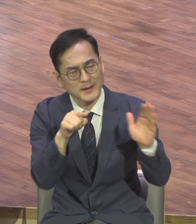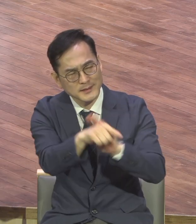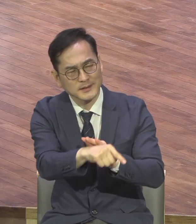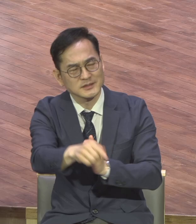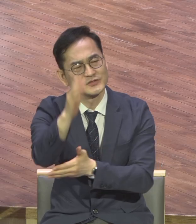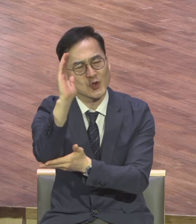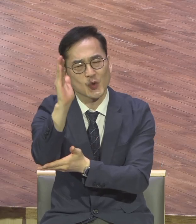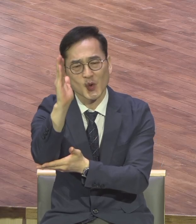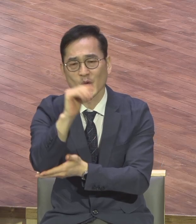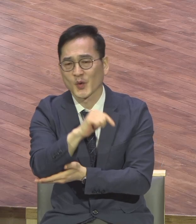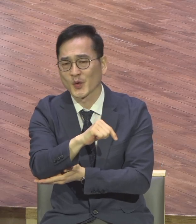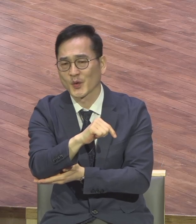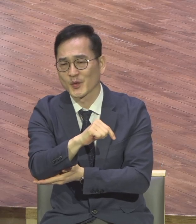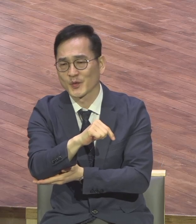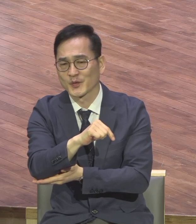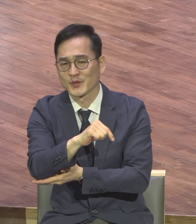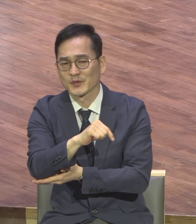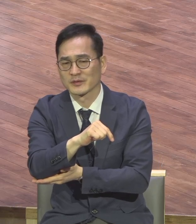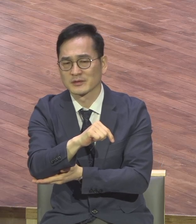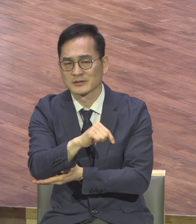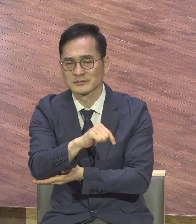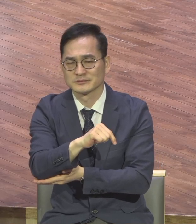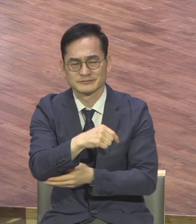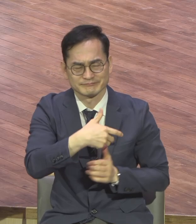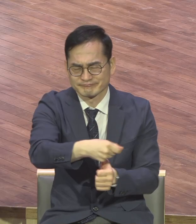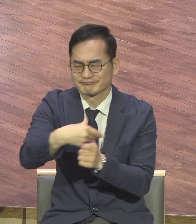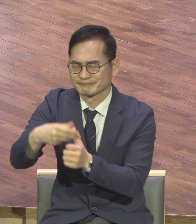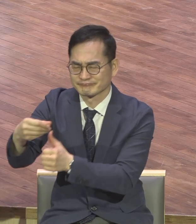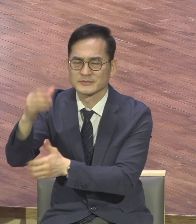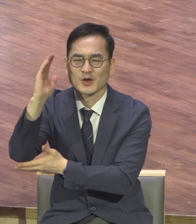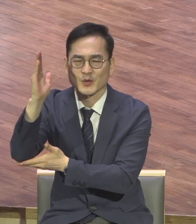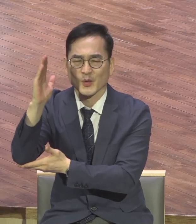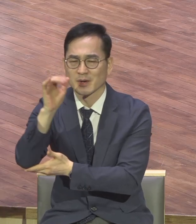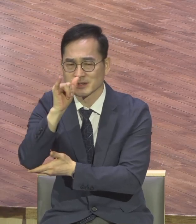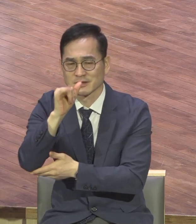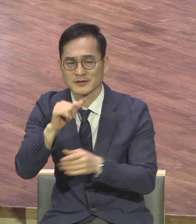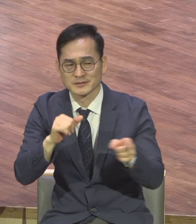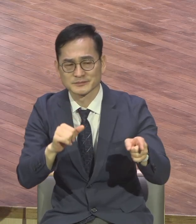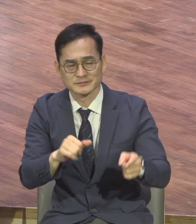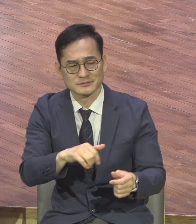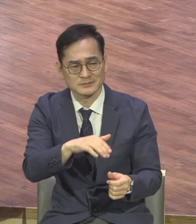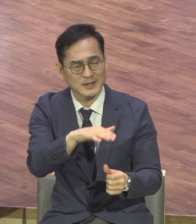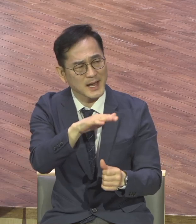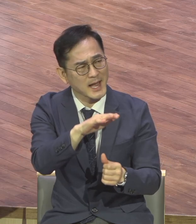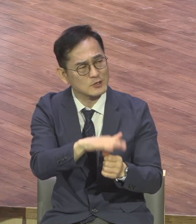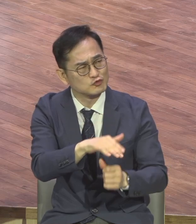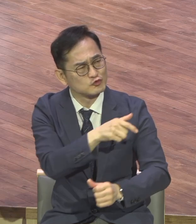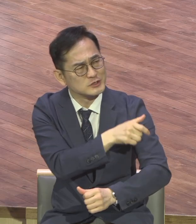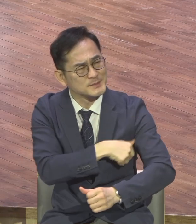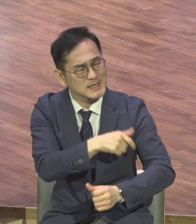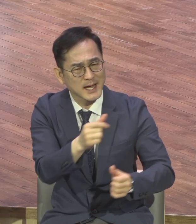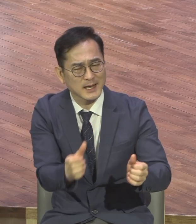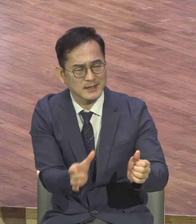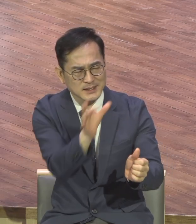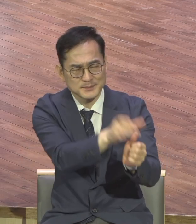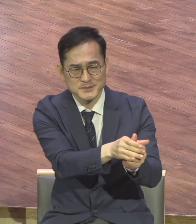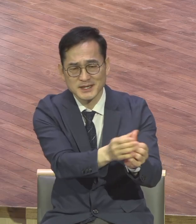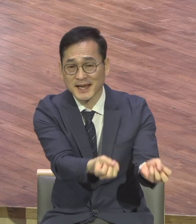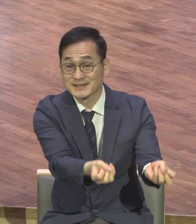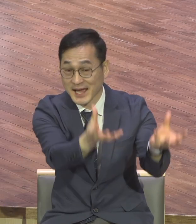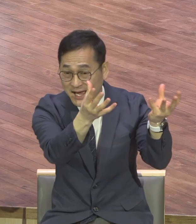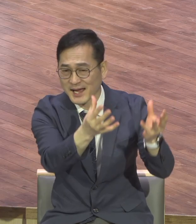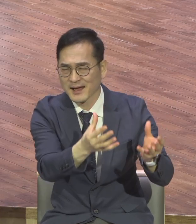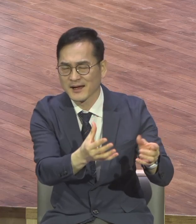갔는데 제가 뭐 가끔 가기도 하지만은 이번에 보니까 십몇 년 만에 임직식을 하는데